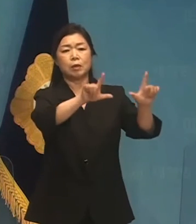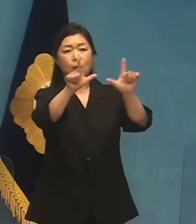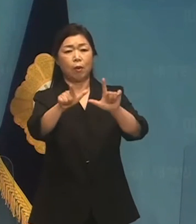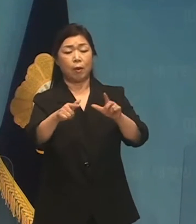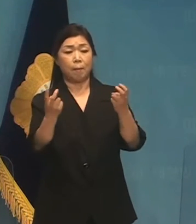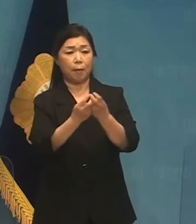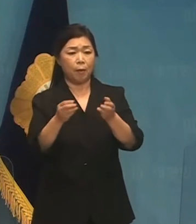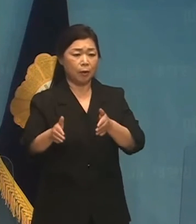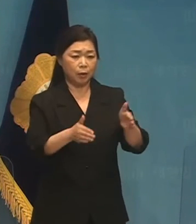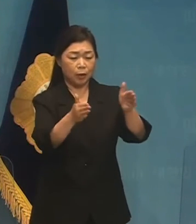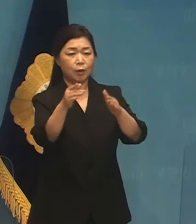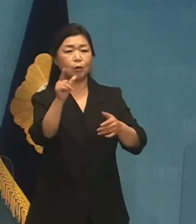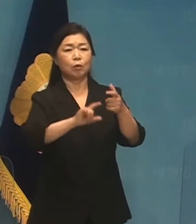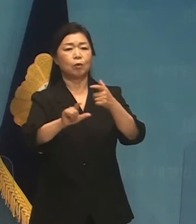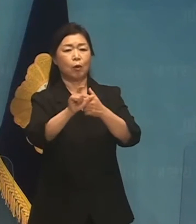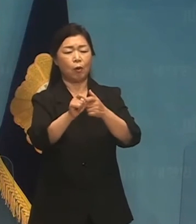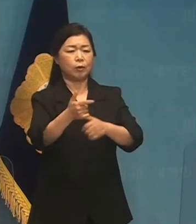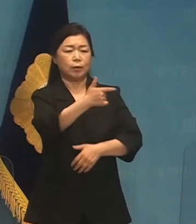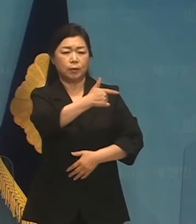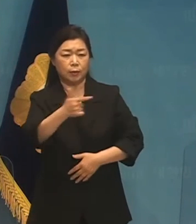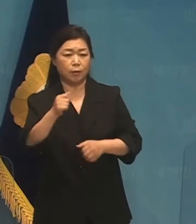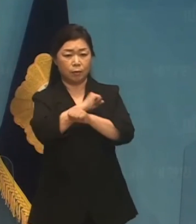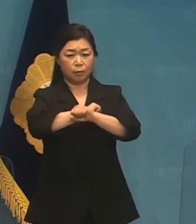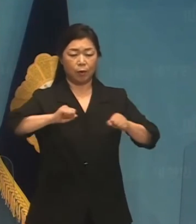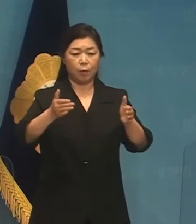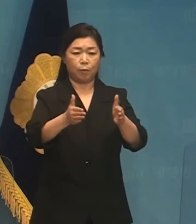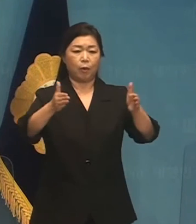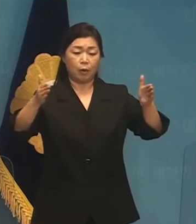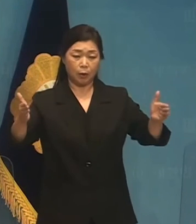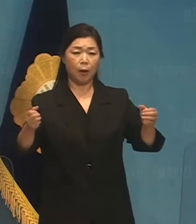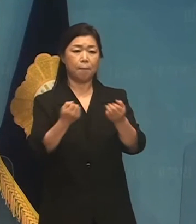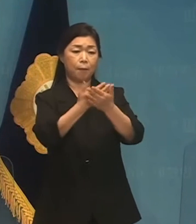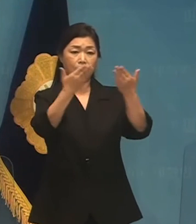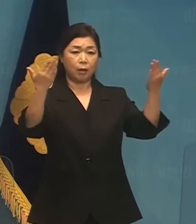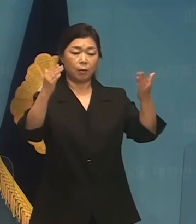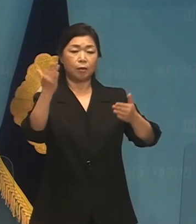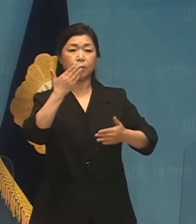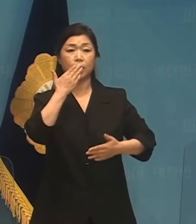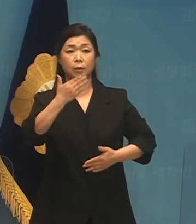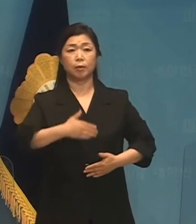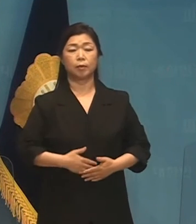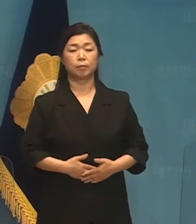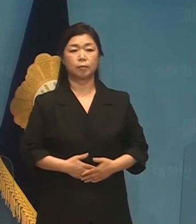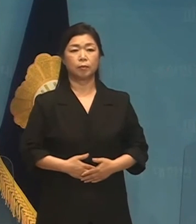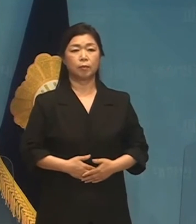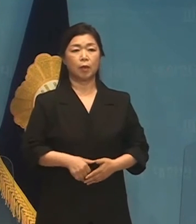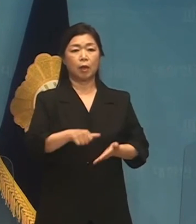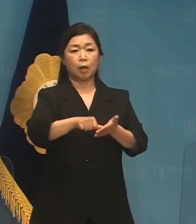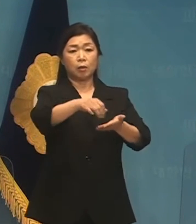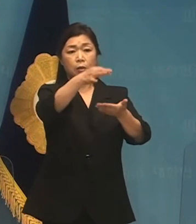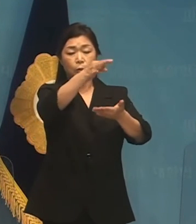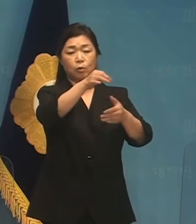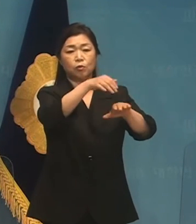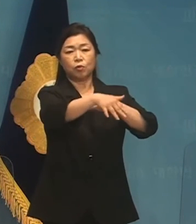나갈 길은 더욱 크고 넓어지고 밝아질 것입니다.